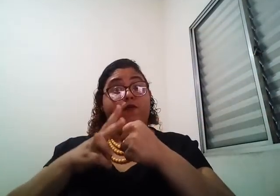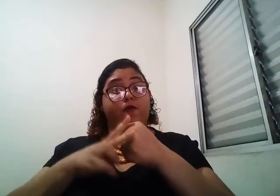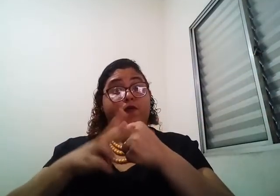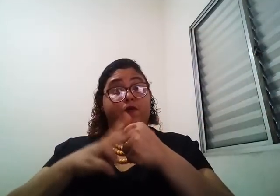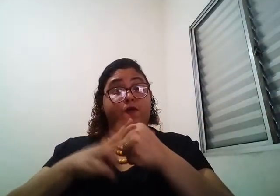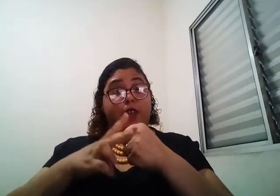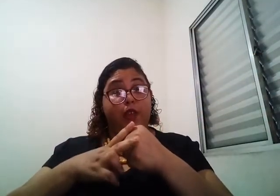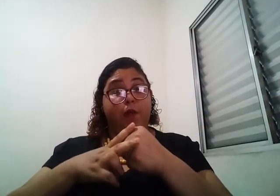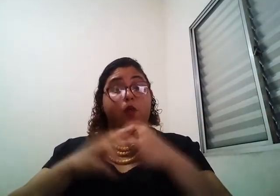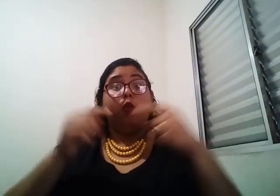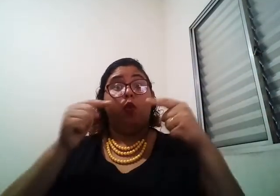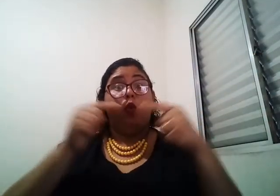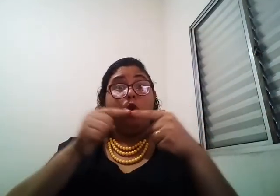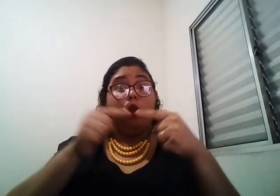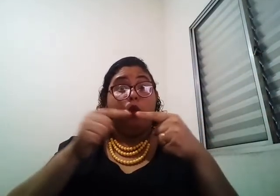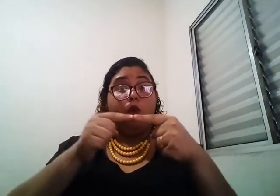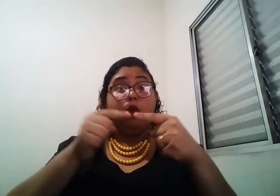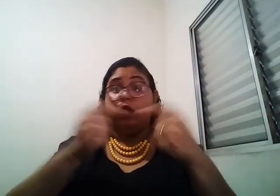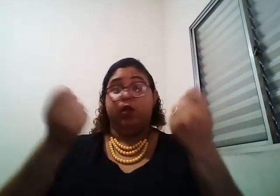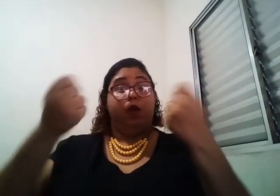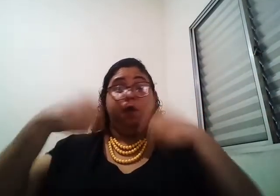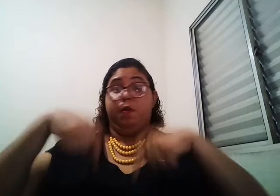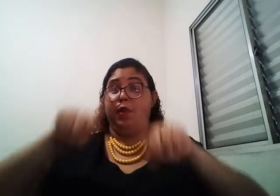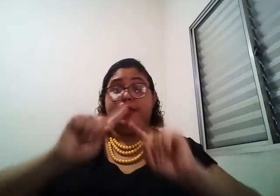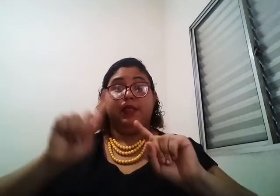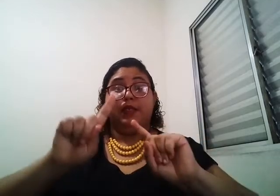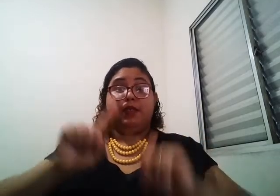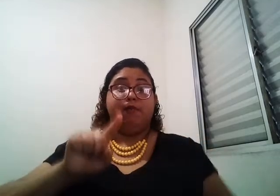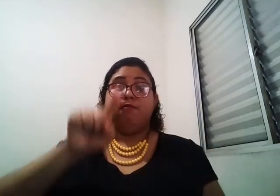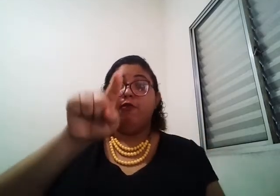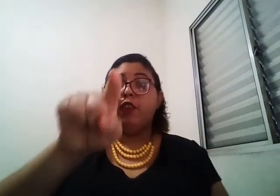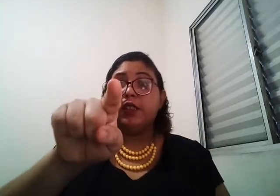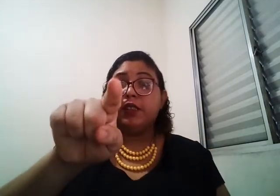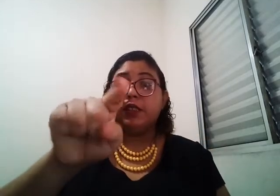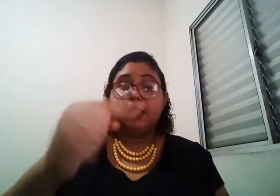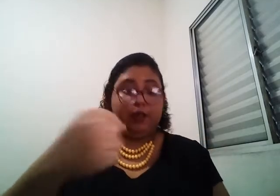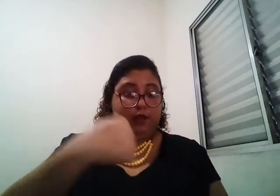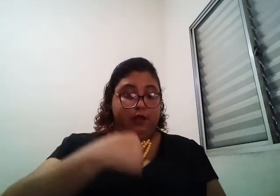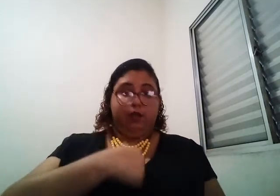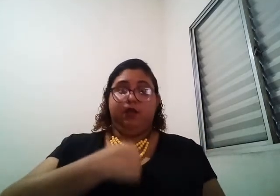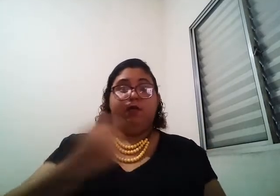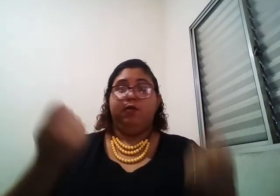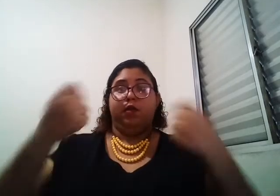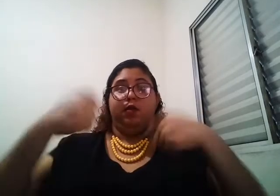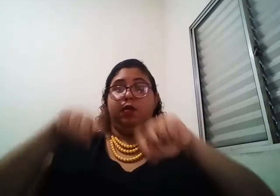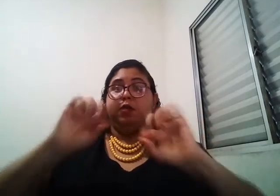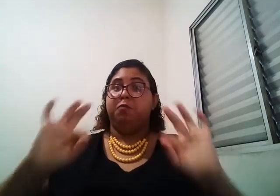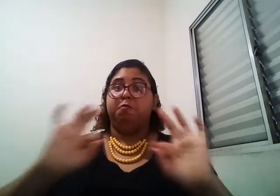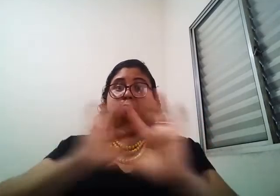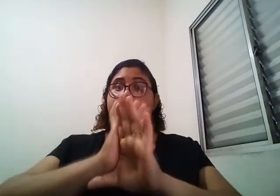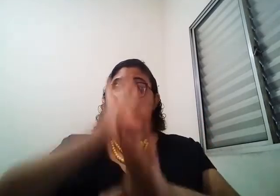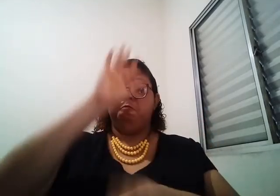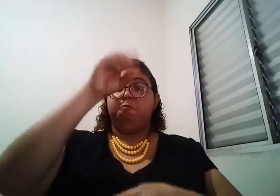pronome identificar porque está embutido no sinal. Eu te avisei, ele me